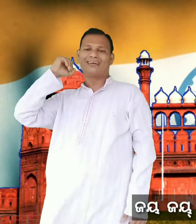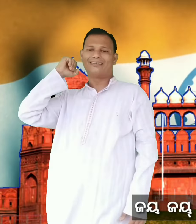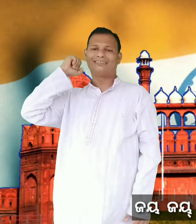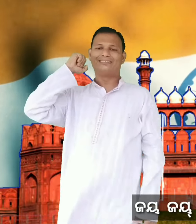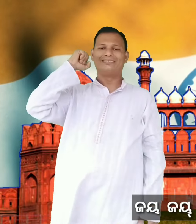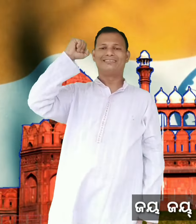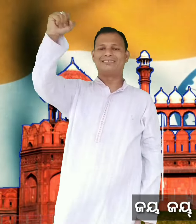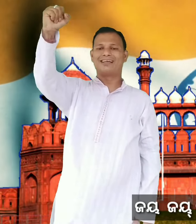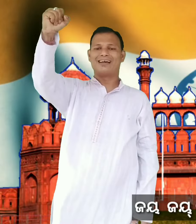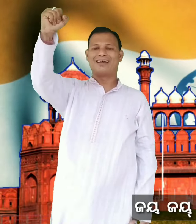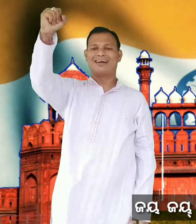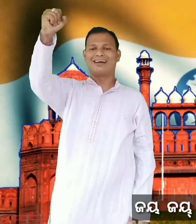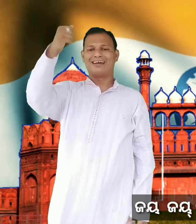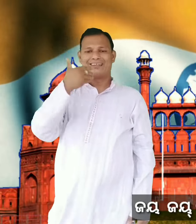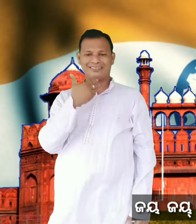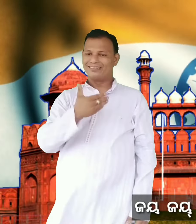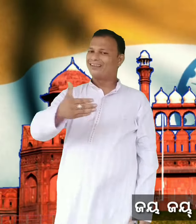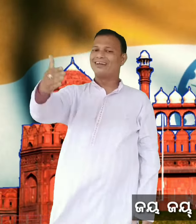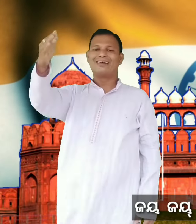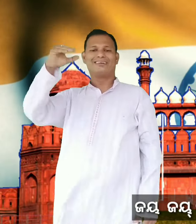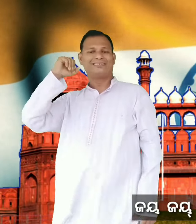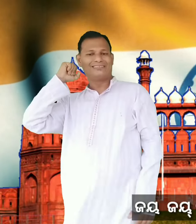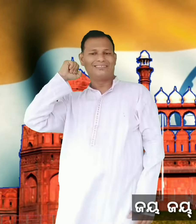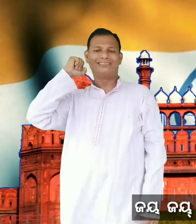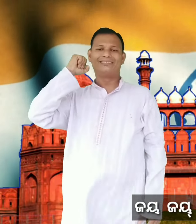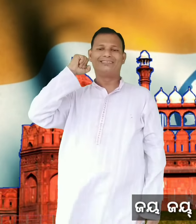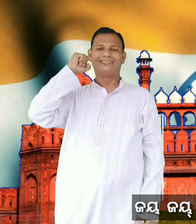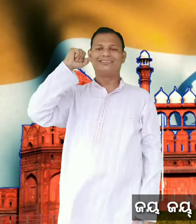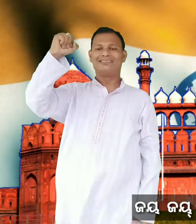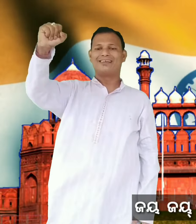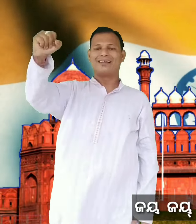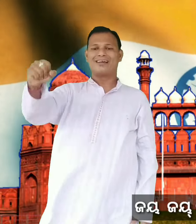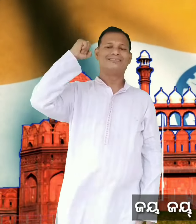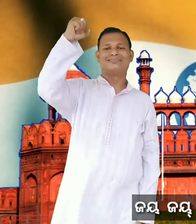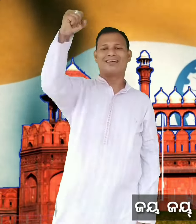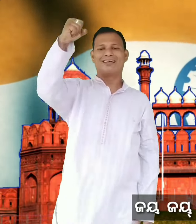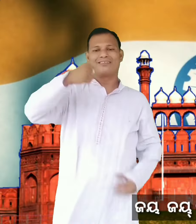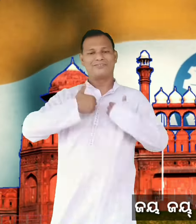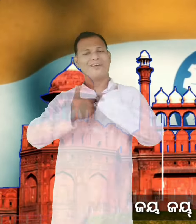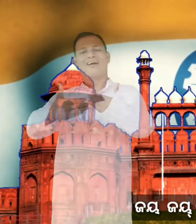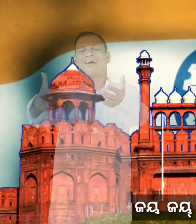जय जय जय जय हे।